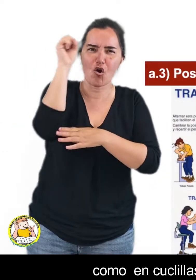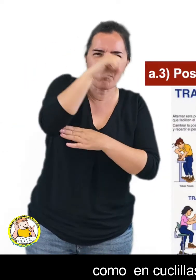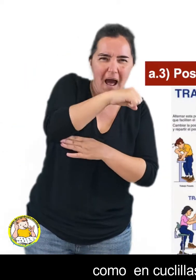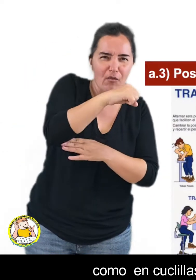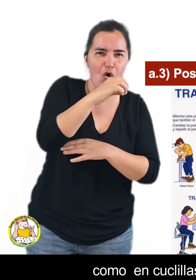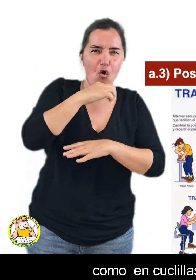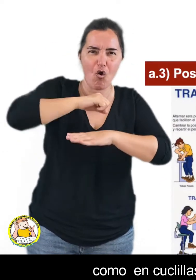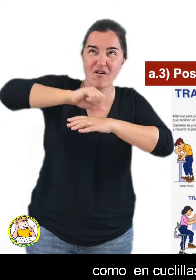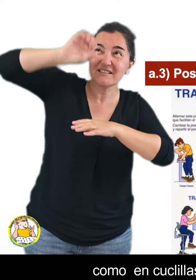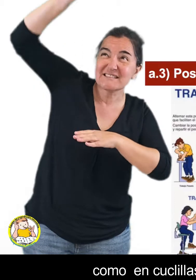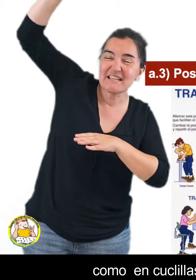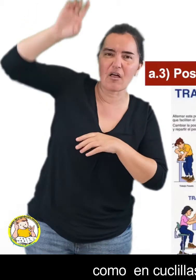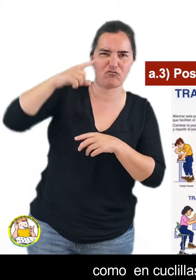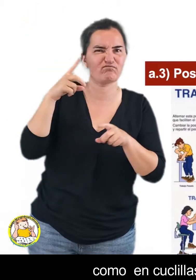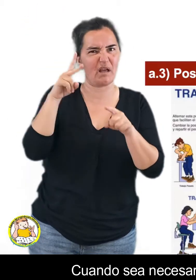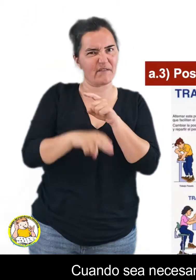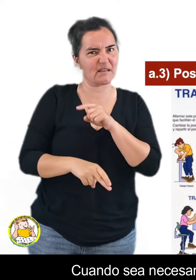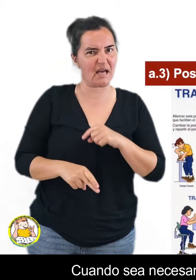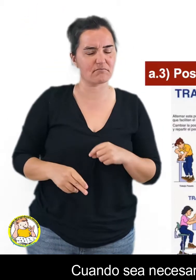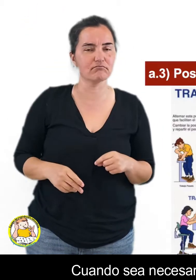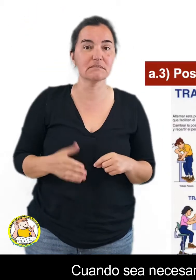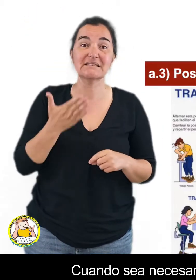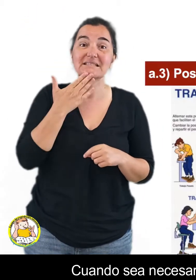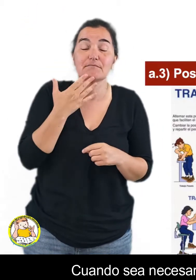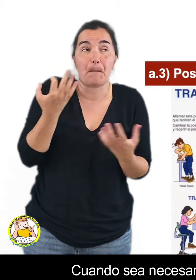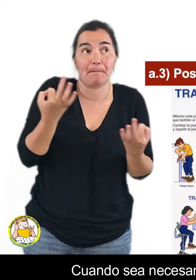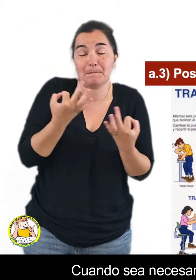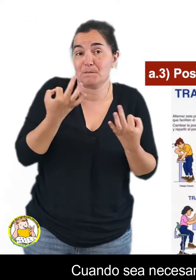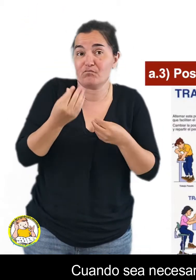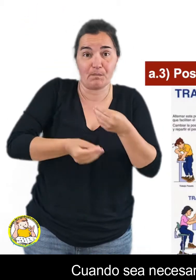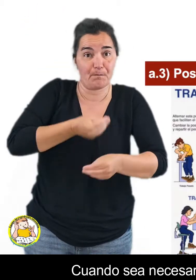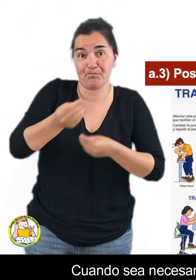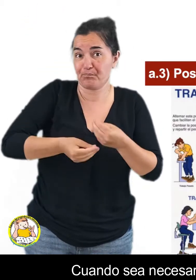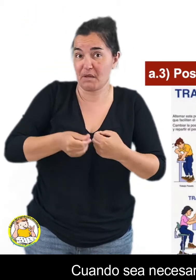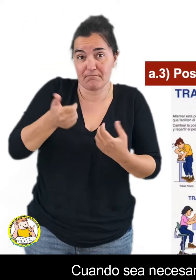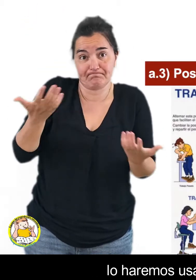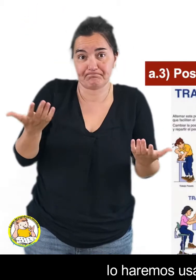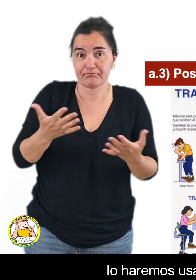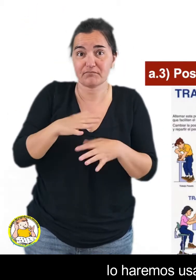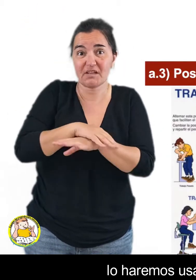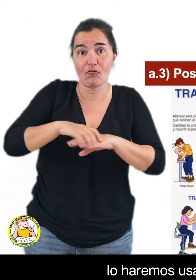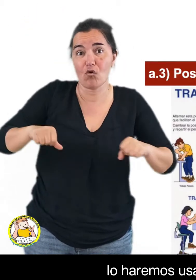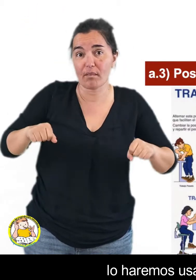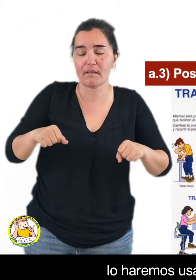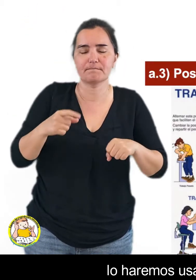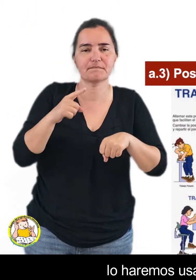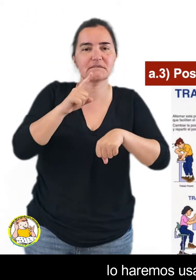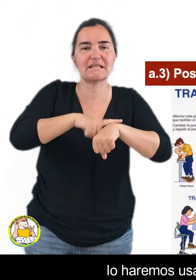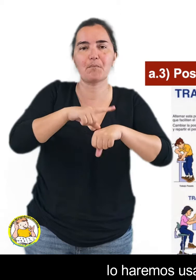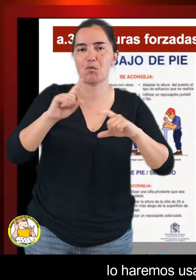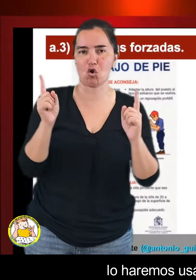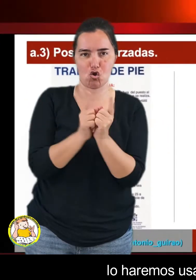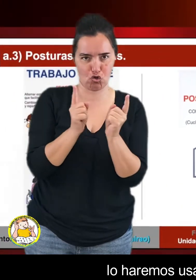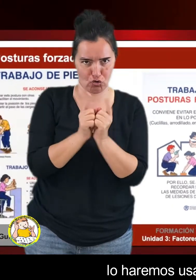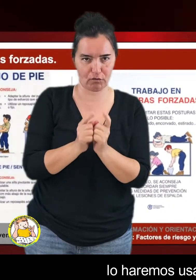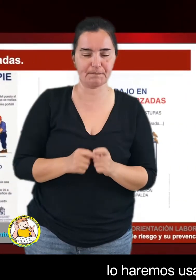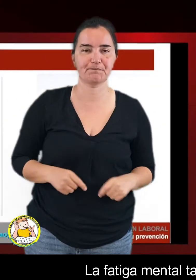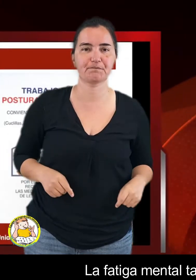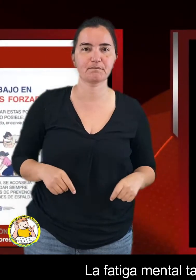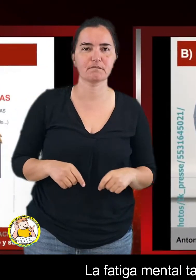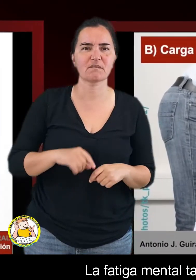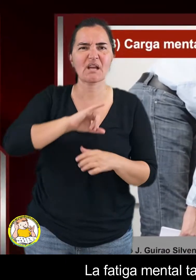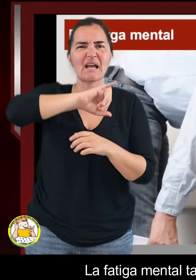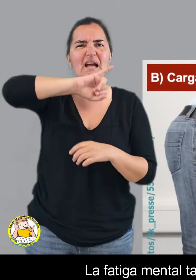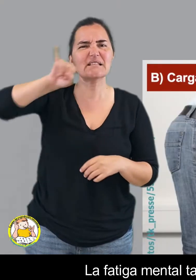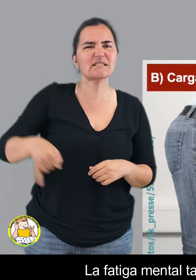arrodillado, encorvado o estirado. Cuando sea necesario realizar estas posturas en el trabajo, lo haremos usándolas el menor tiempo posible.